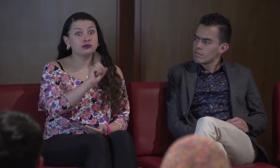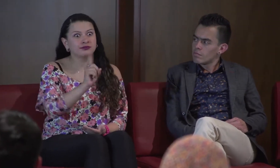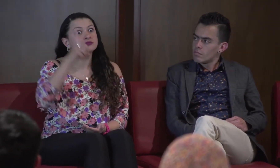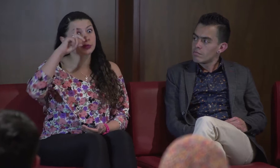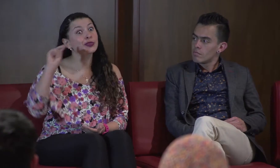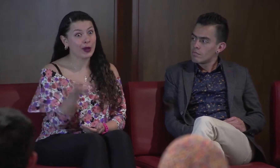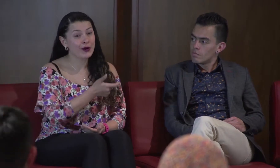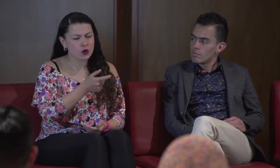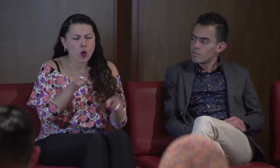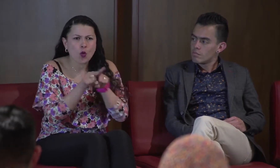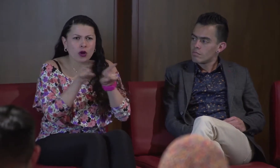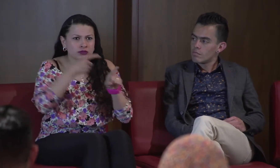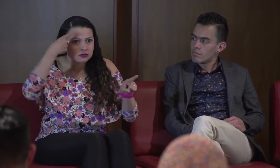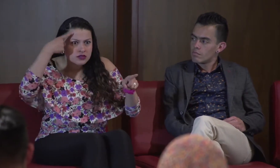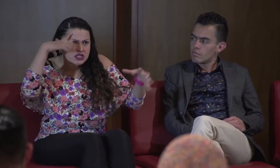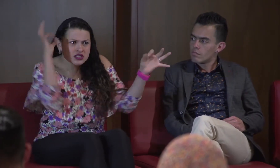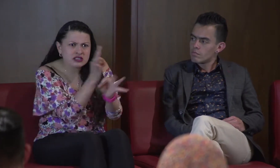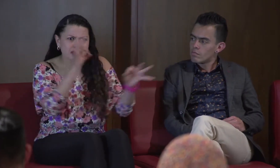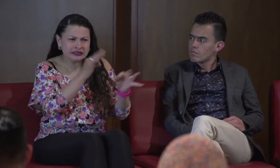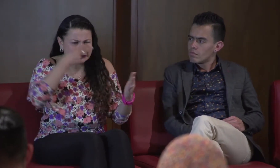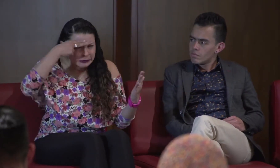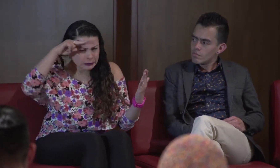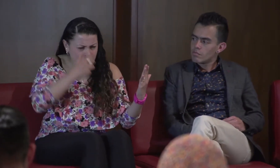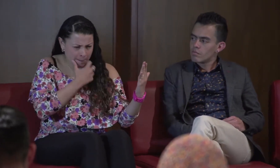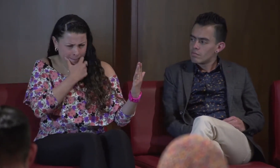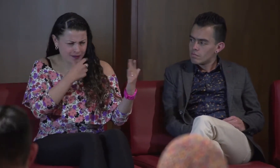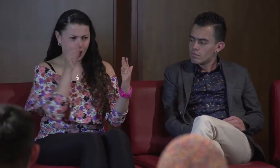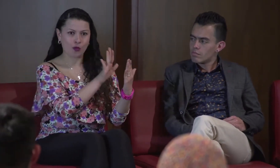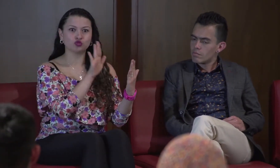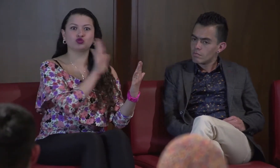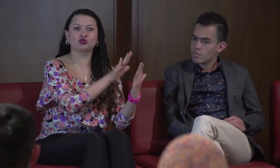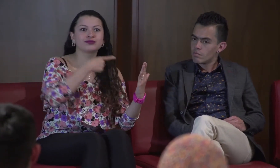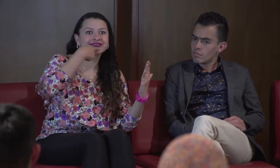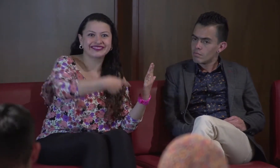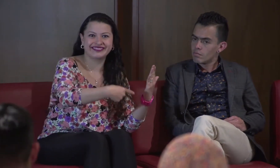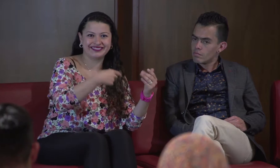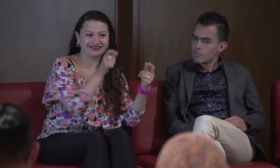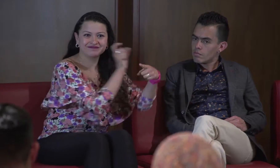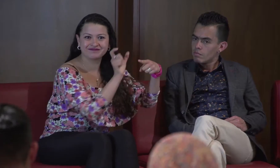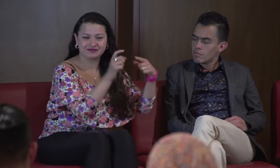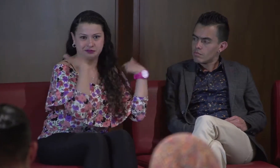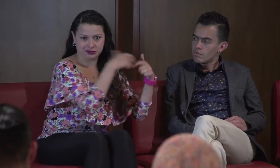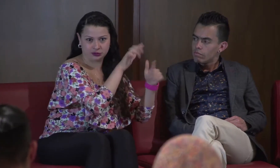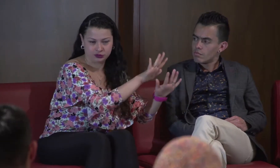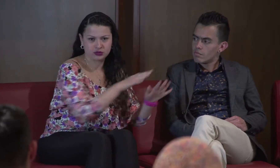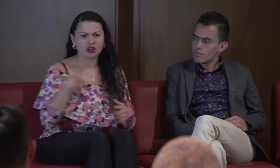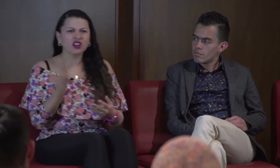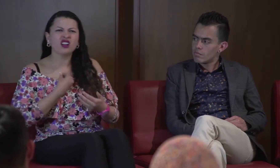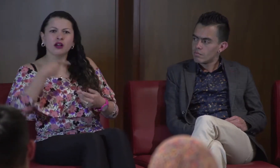algunas era posible encontrarles la seña, pero debo decir que fue difícil este trabajo. Encontramos cierta particularidad